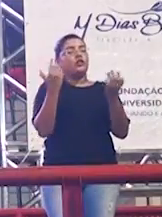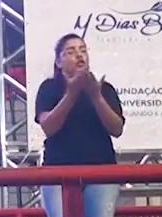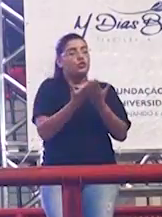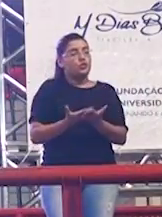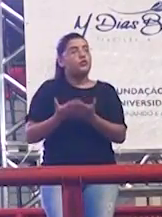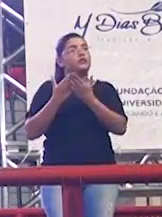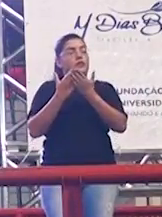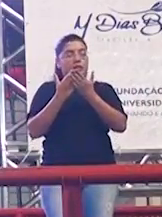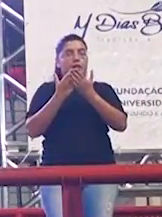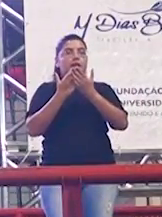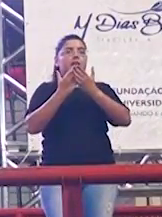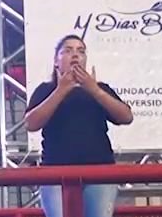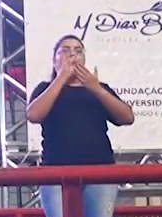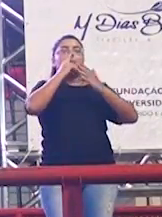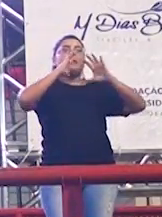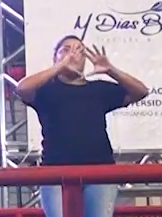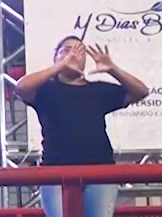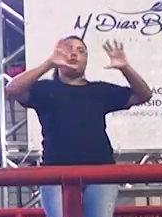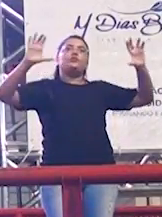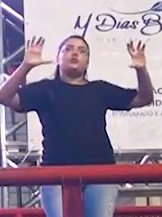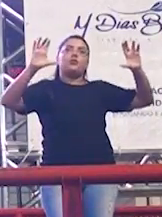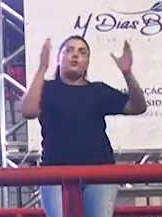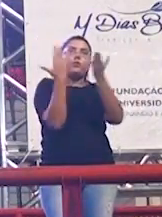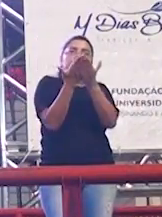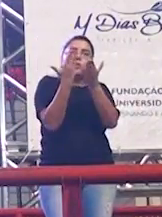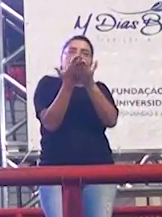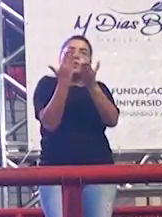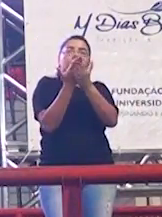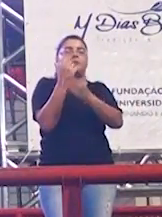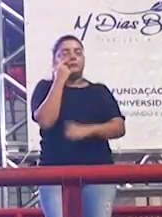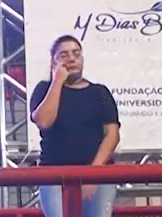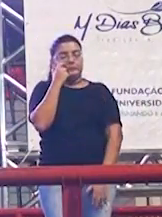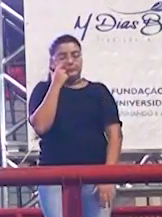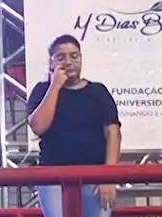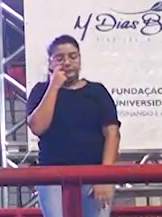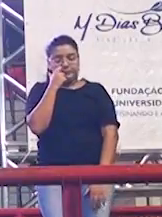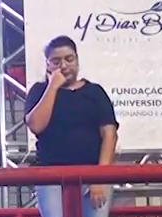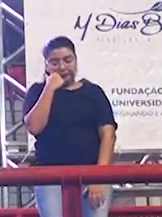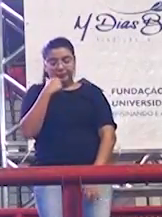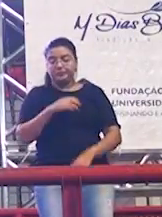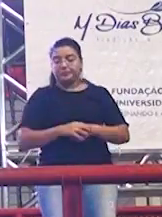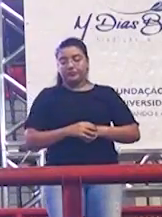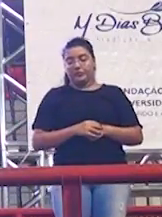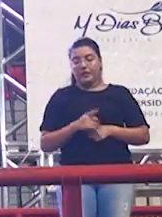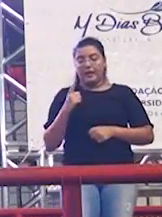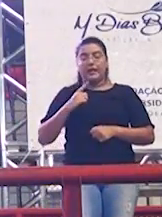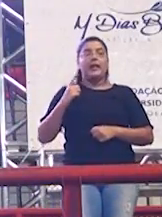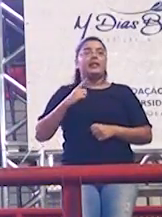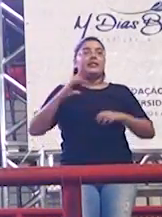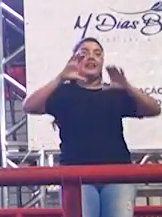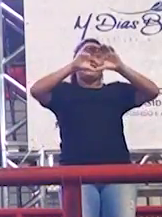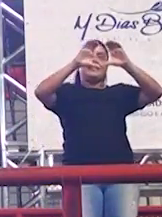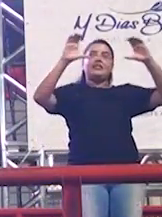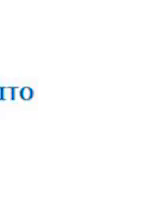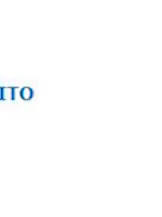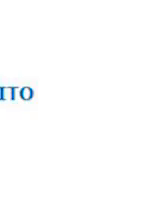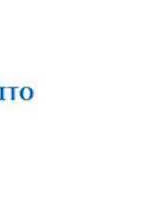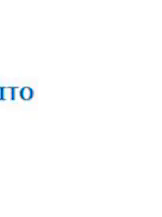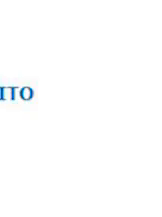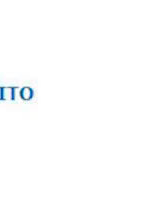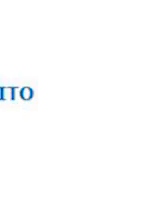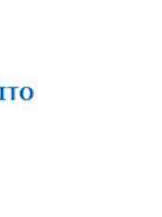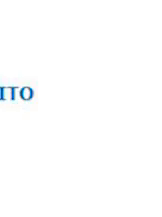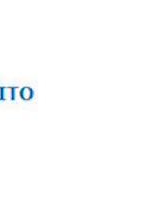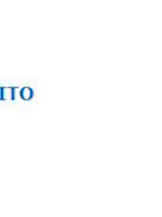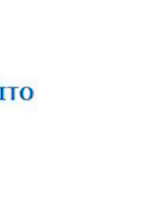da atmosfera terrestre. Mas quando eu trabalho a atmosfera, nós temos várias camadas, certo?